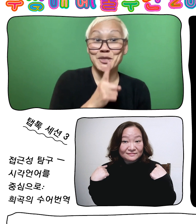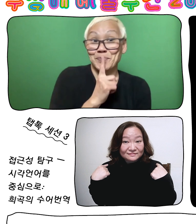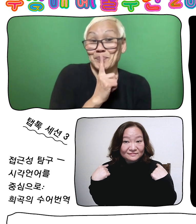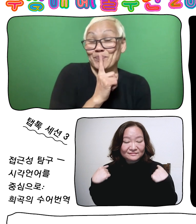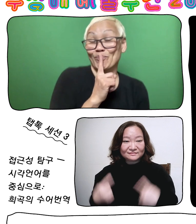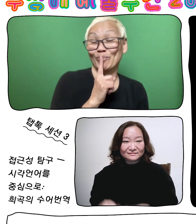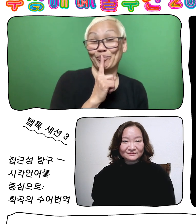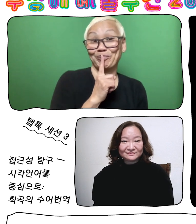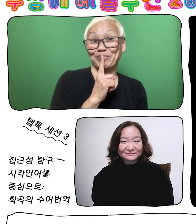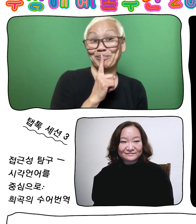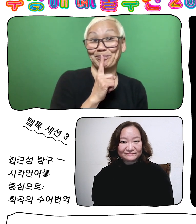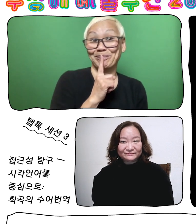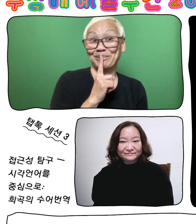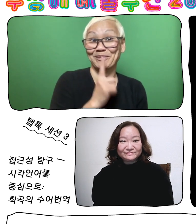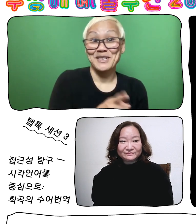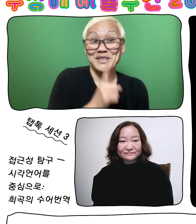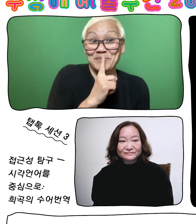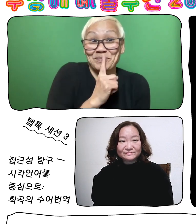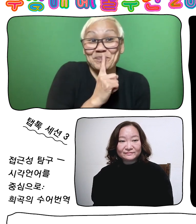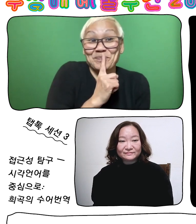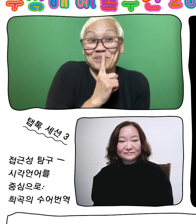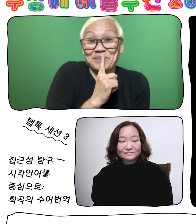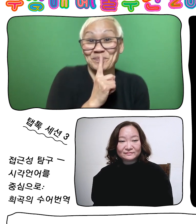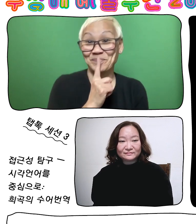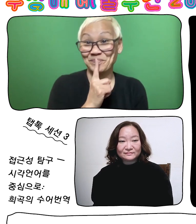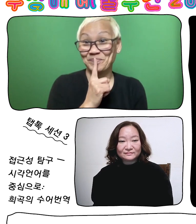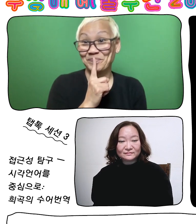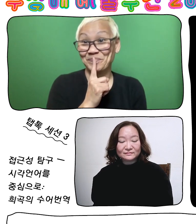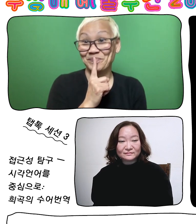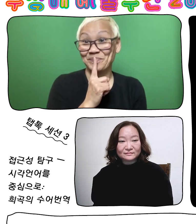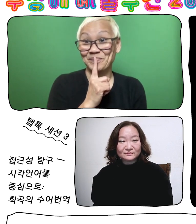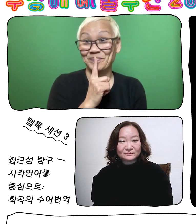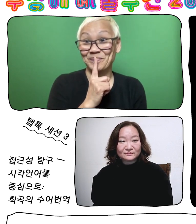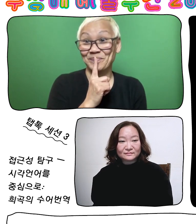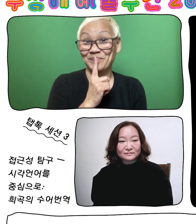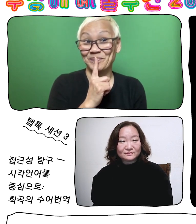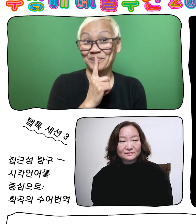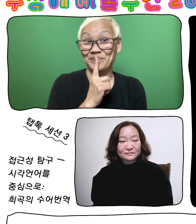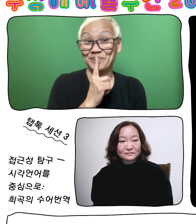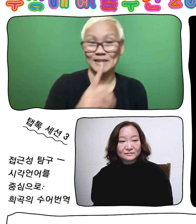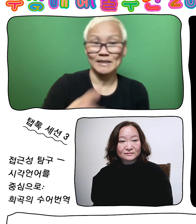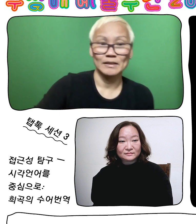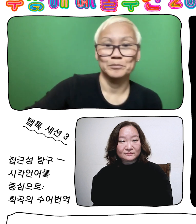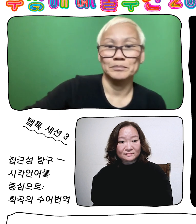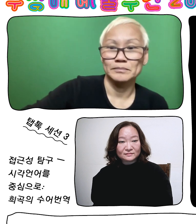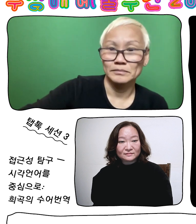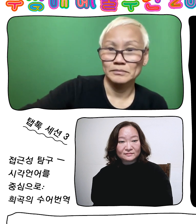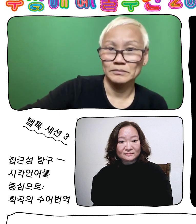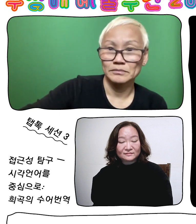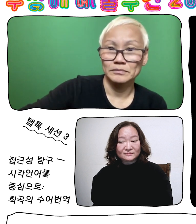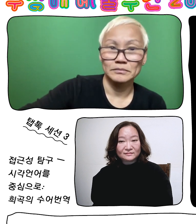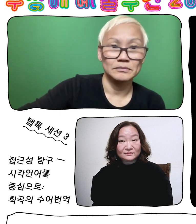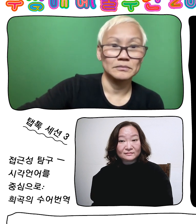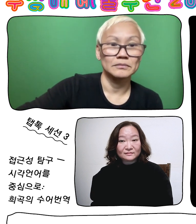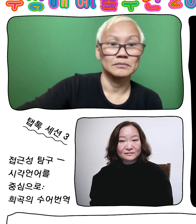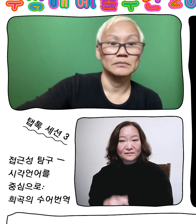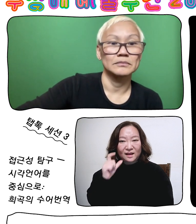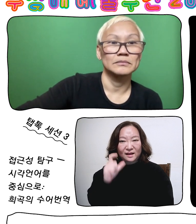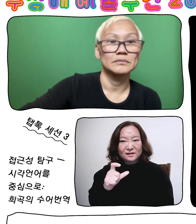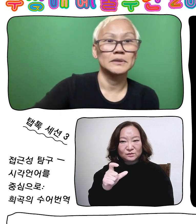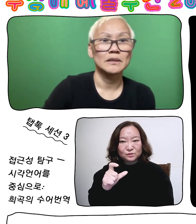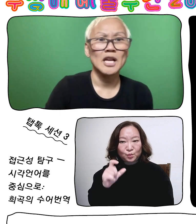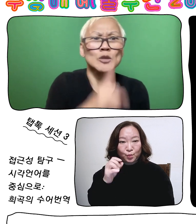어깨를 들어 올리는 동작으로 의미가 달라지는데요. 이렇게 강, 약의 차이를 표현할